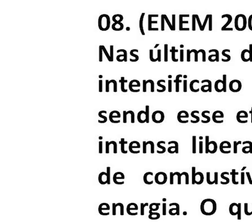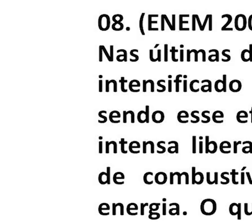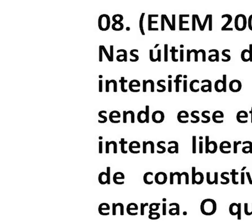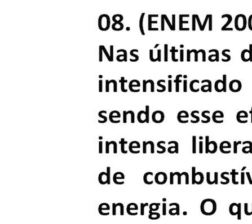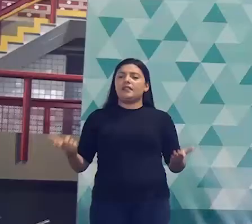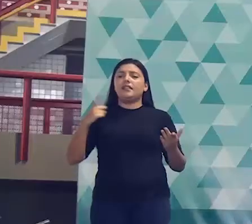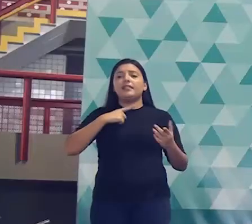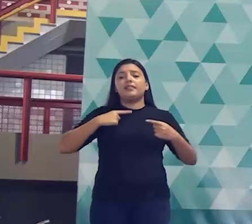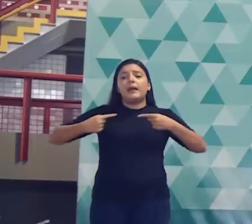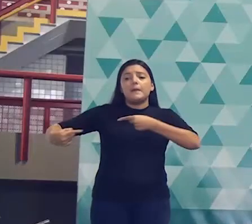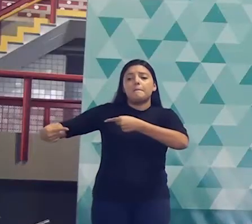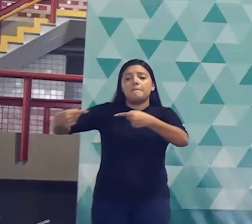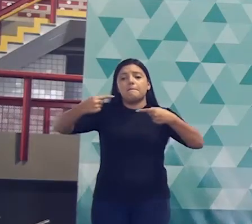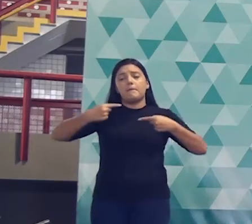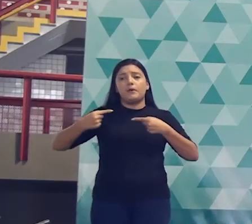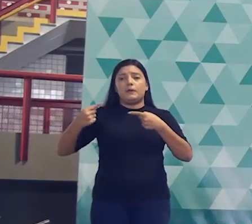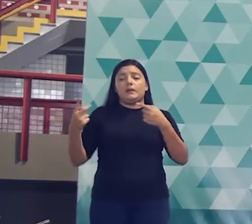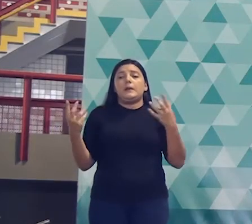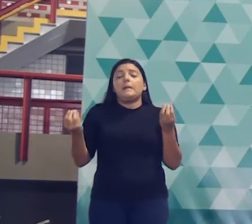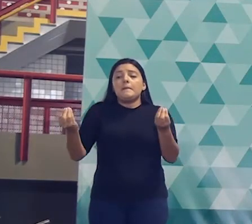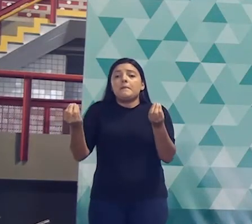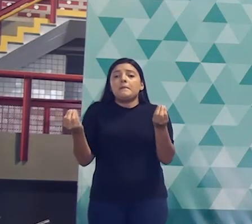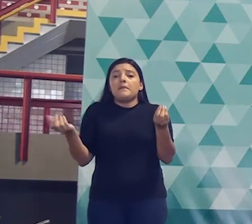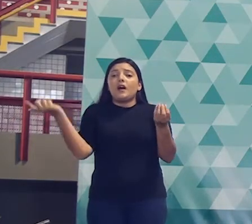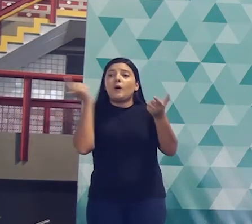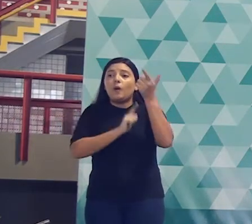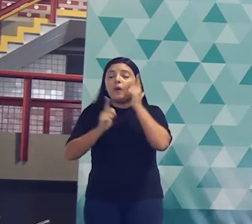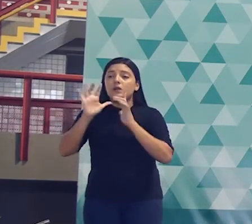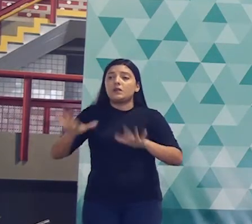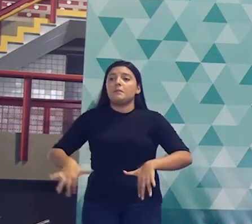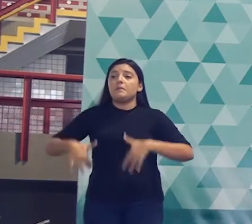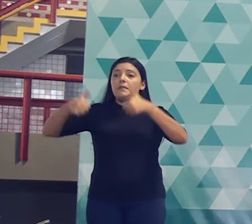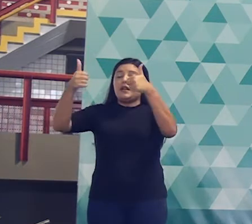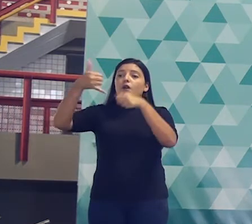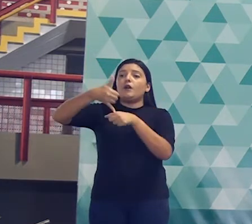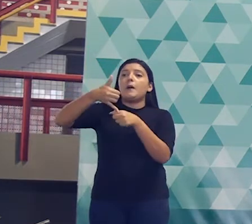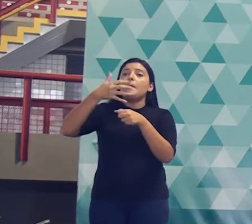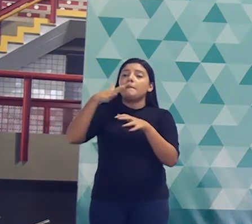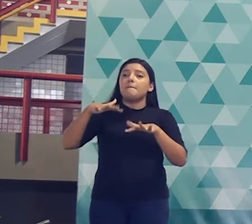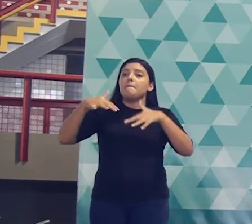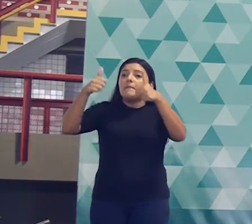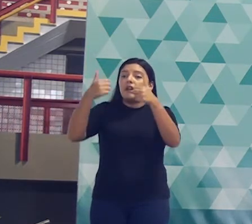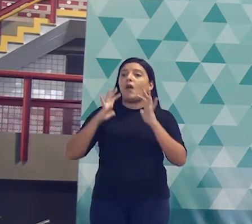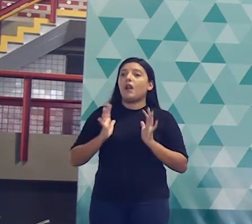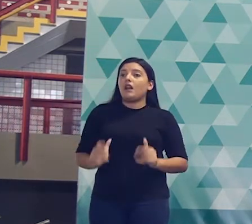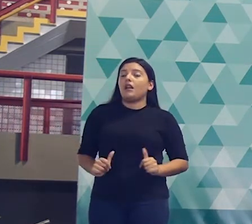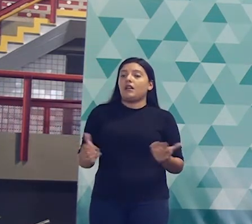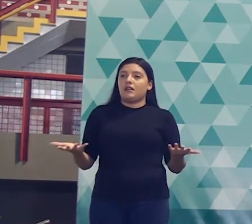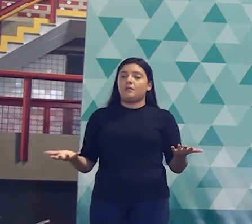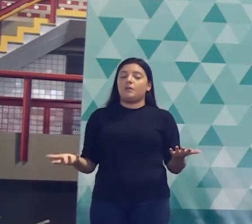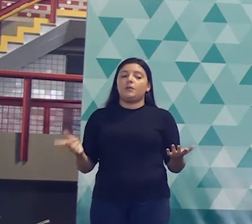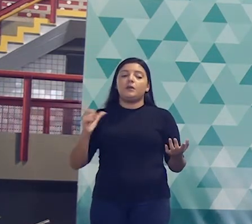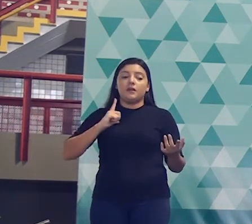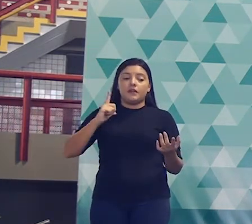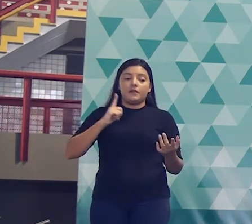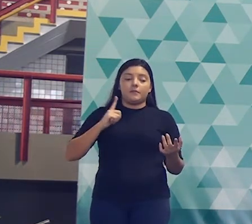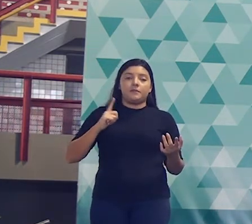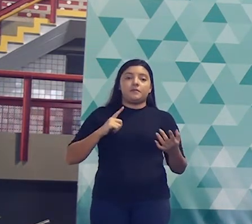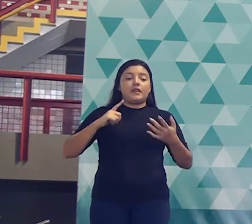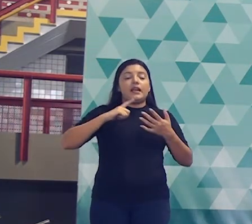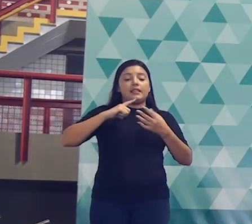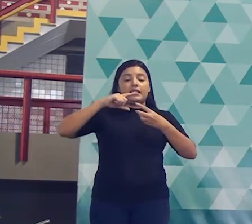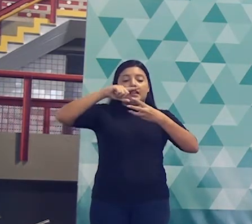criar políticas de incentivo ao uso de combustíveis mais eficientes. Nesse sentido, considerando-se que o metano, o butano e o octano